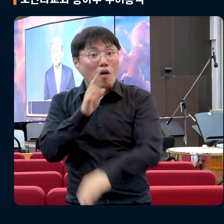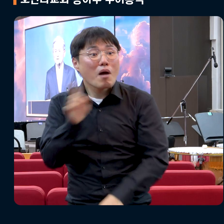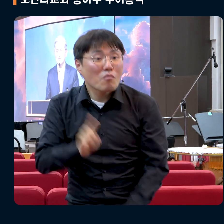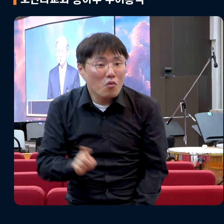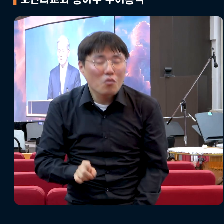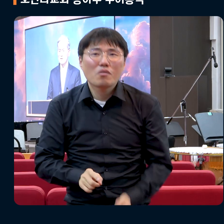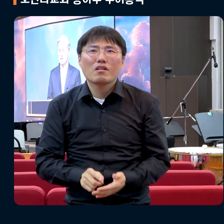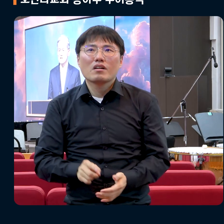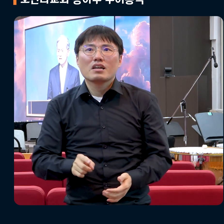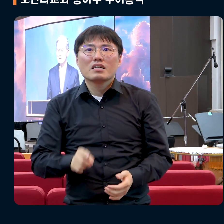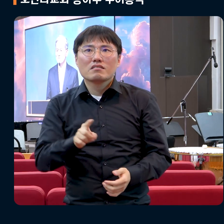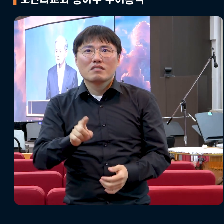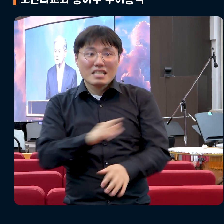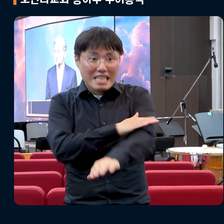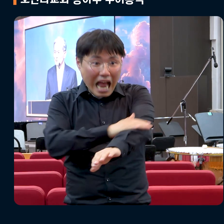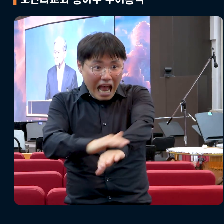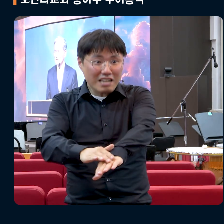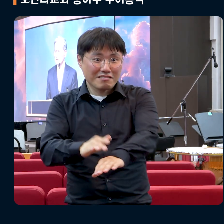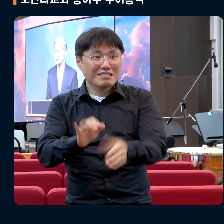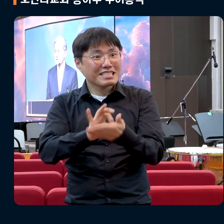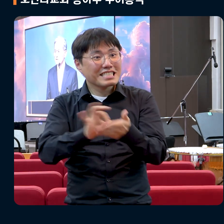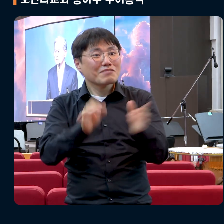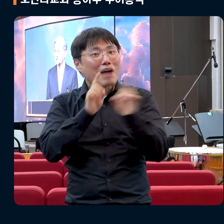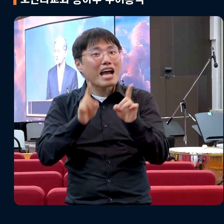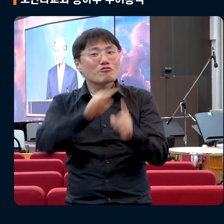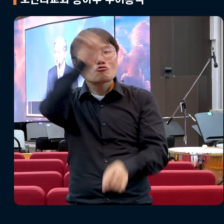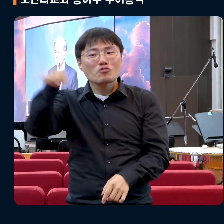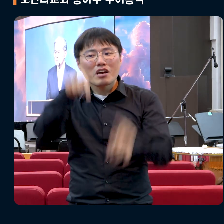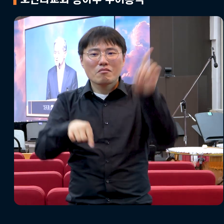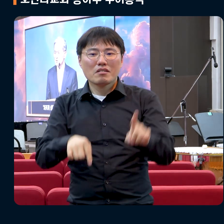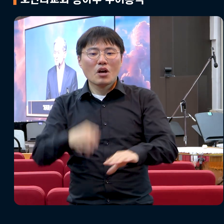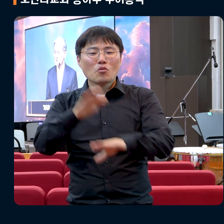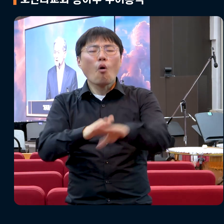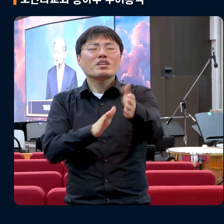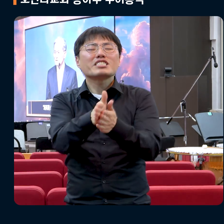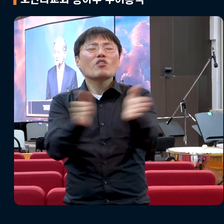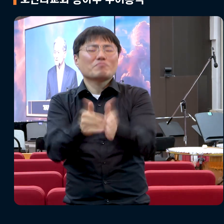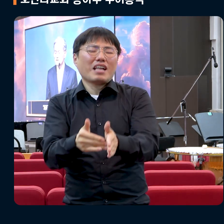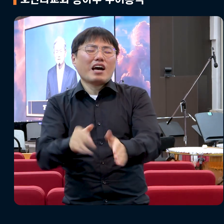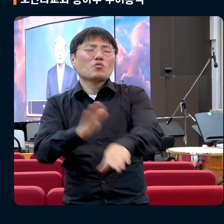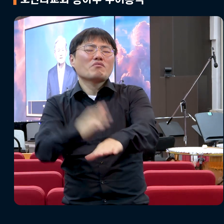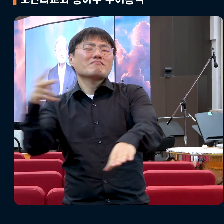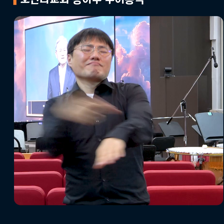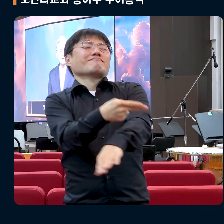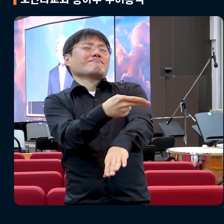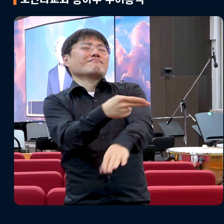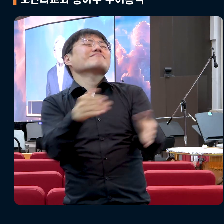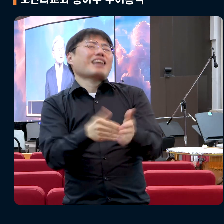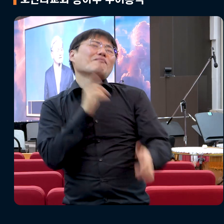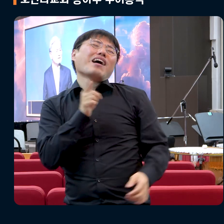무슨 얘기예요? 또한 그들이 잘 쓰는 말이 있죠. 손 씻었습니다.